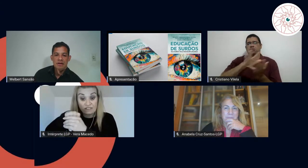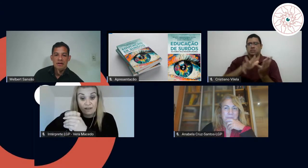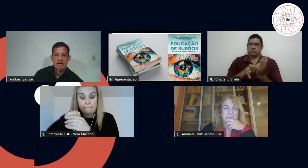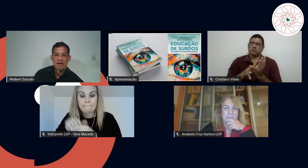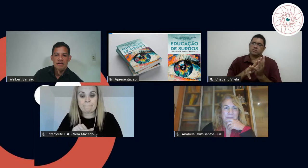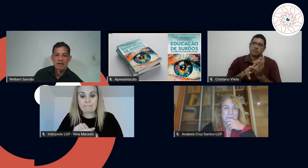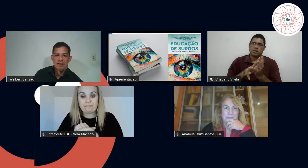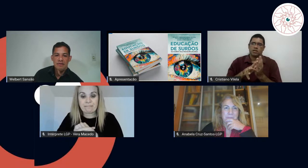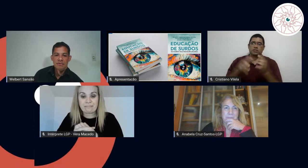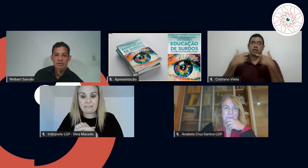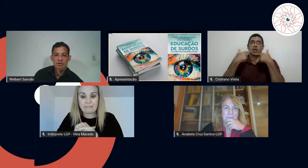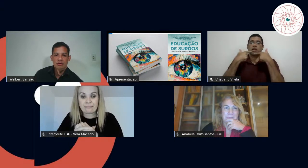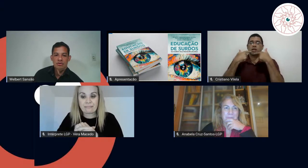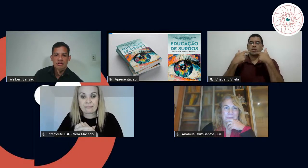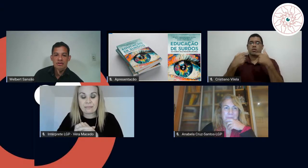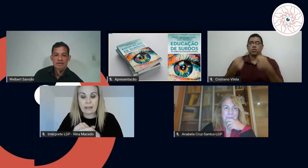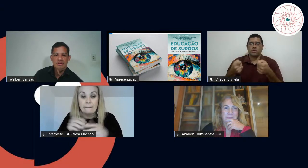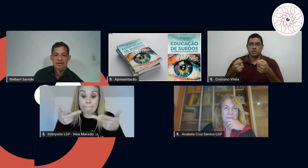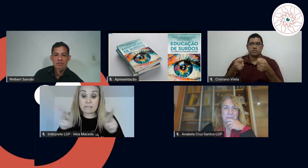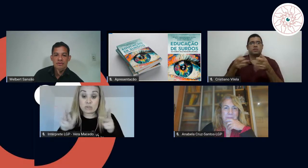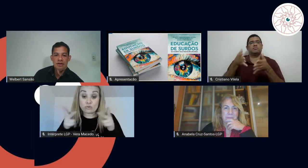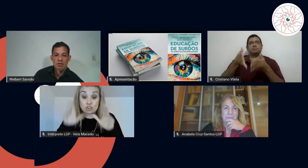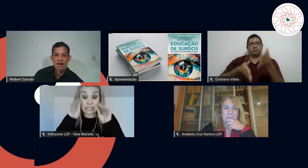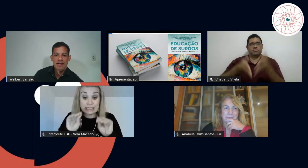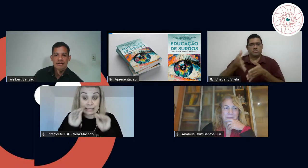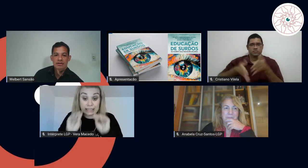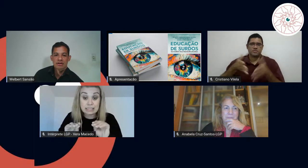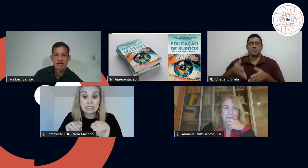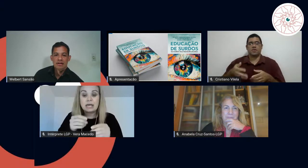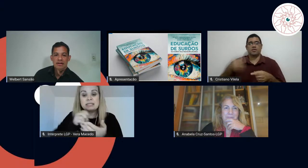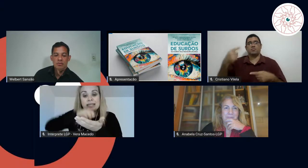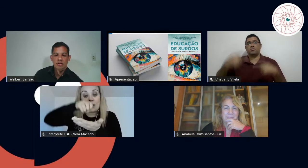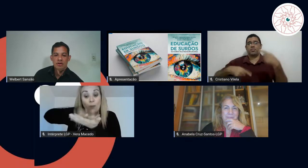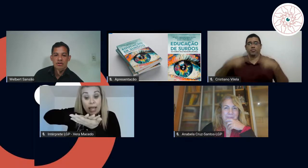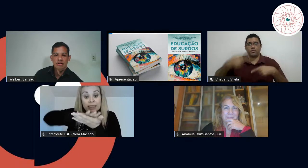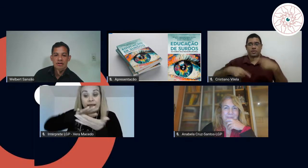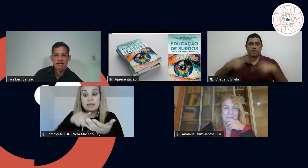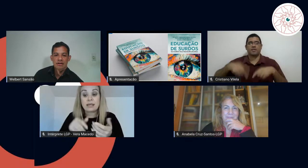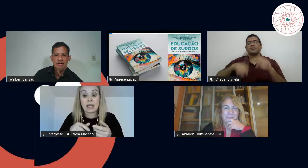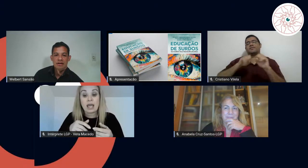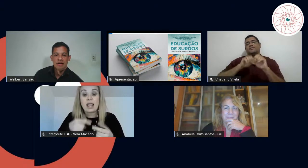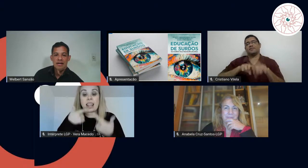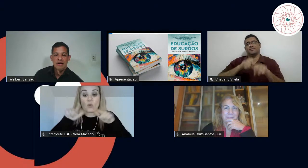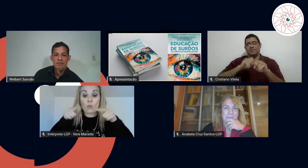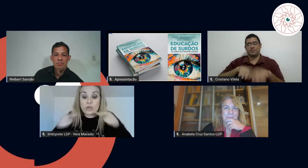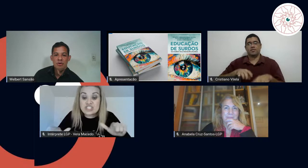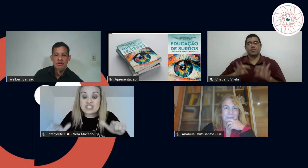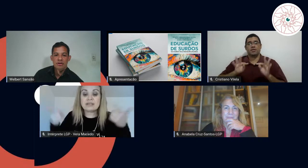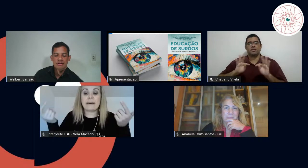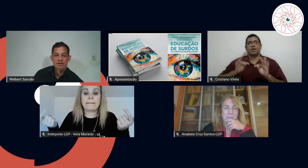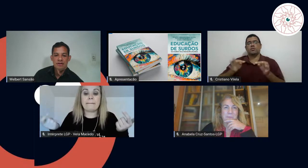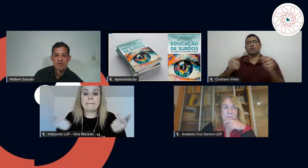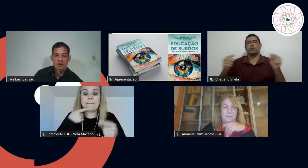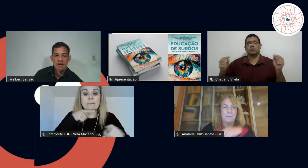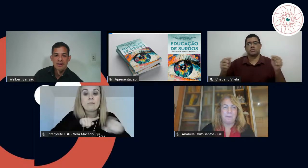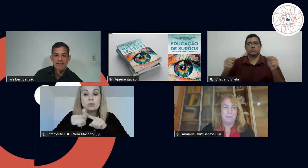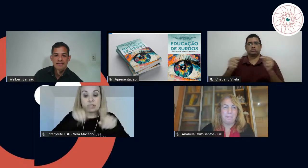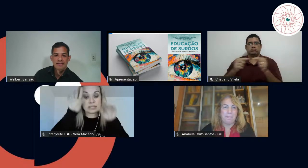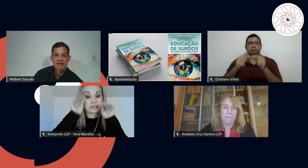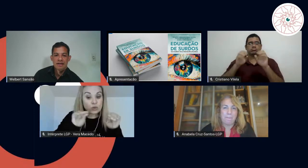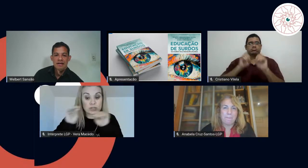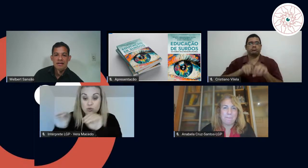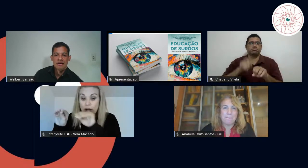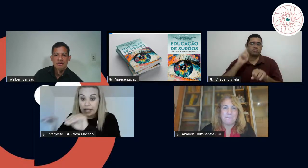inclusiva, eh metodologias de ensino, s, linguística, eh políticas